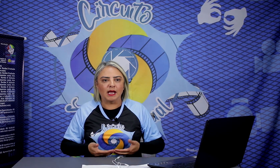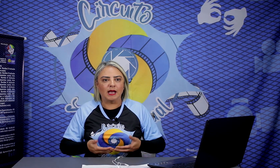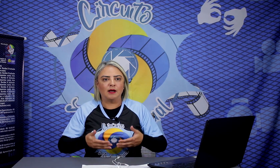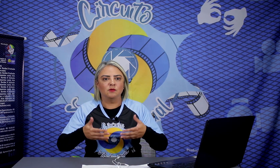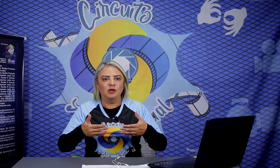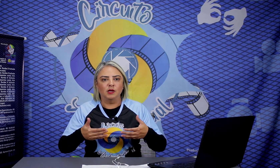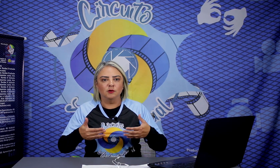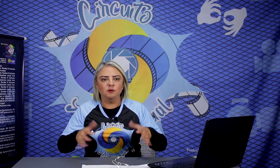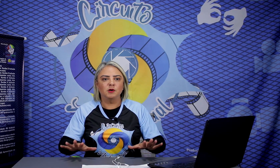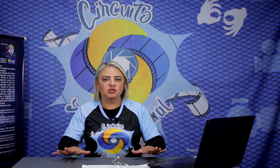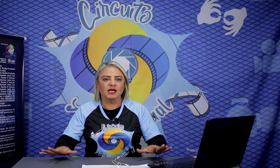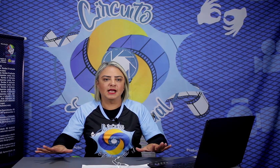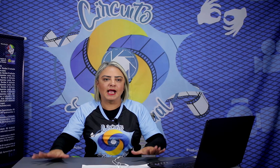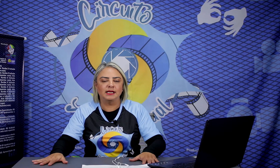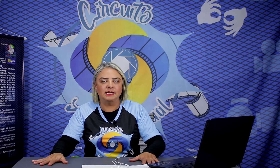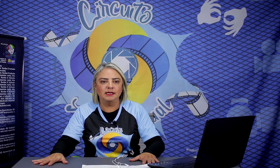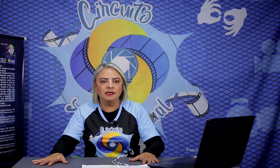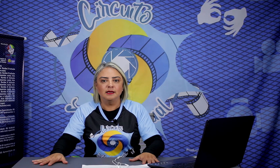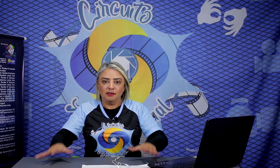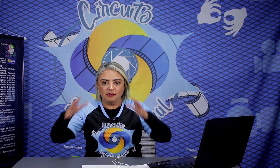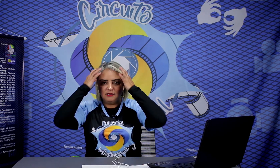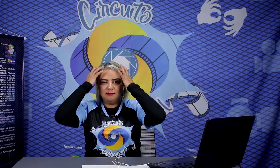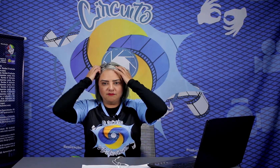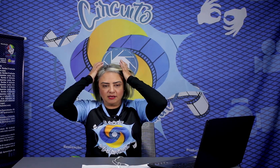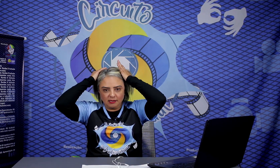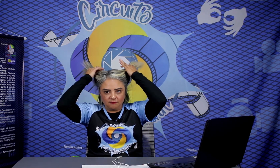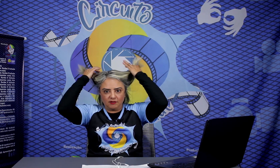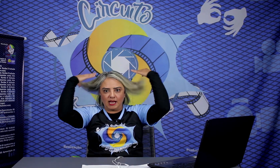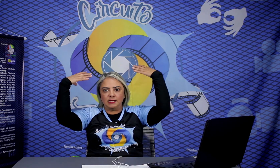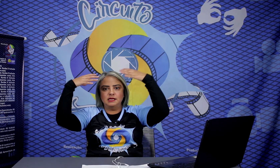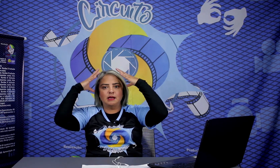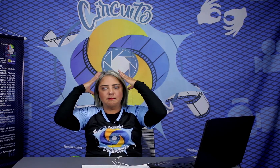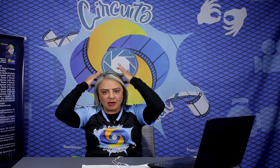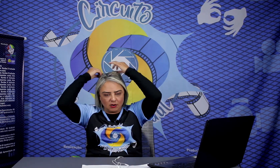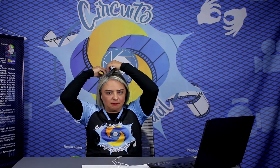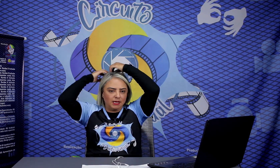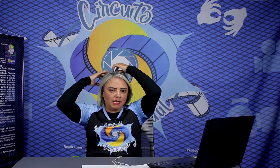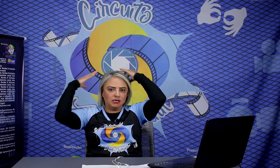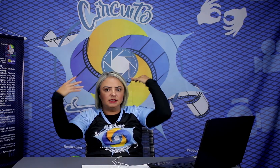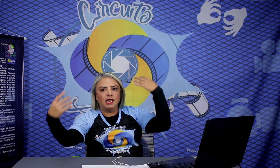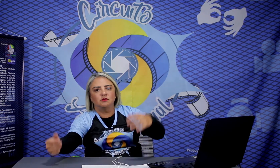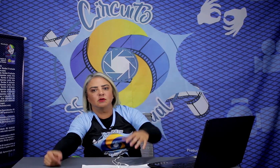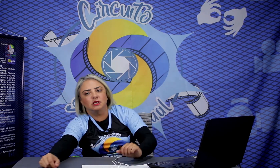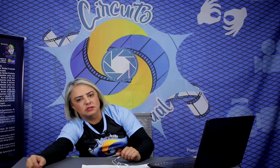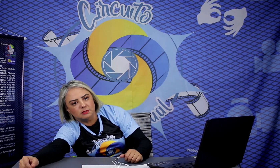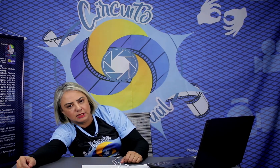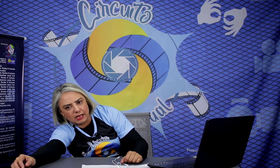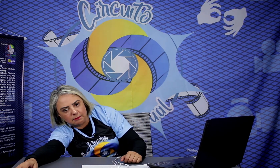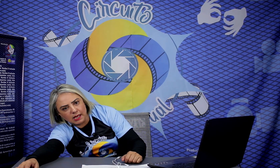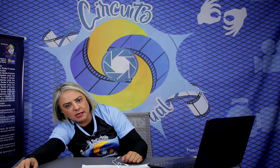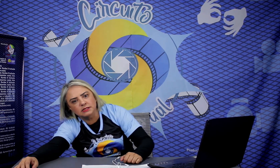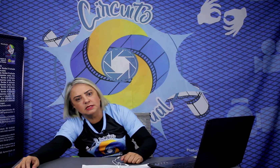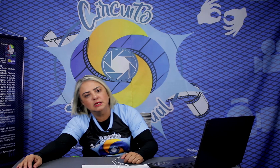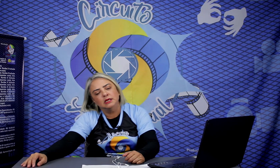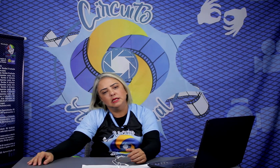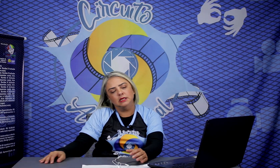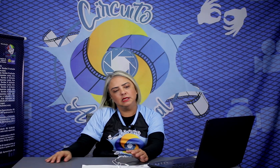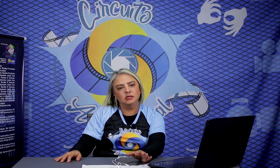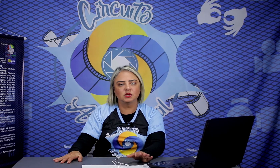postural. Eu não posso chegar aqui e ficar aqui, amarro o cabelo e deito aqui em cima da mesa, e isso aqui.